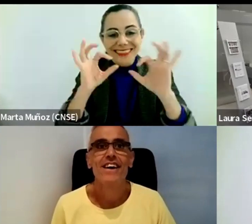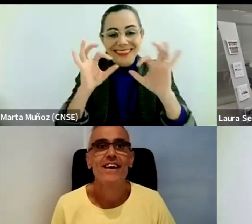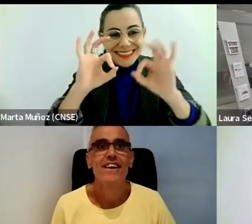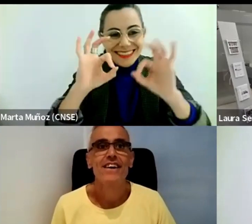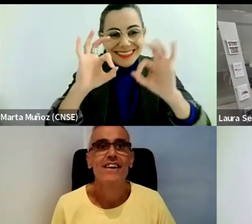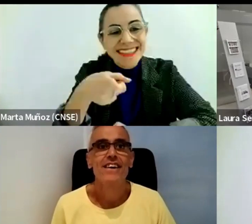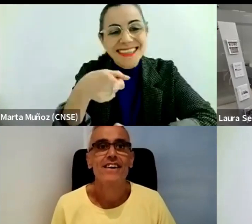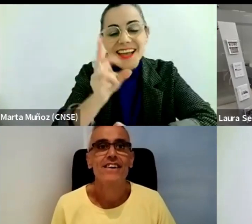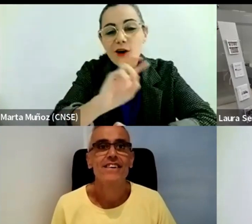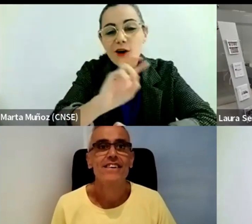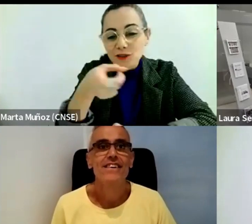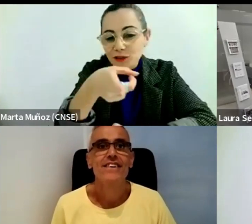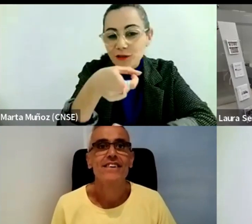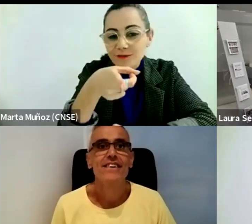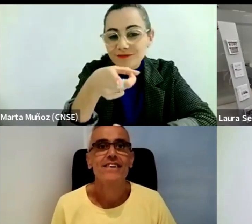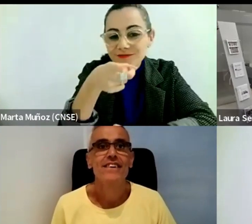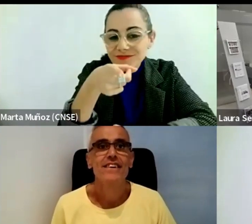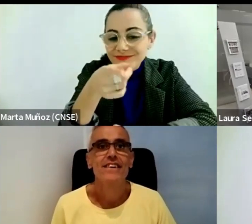Gracias a ti.